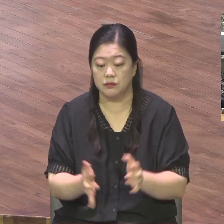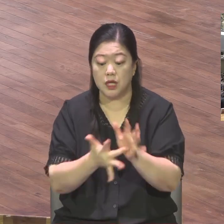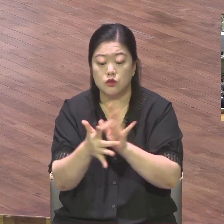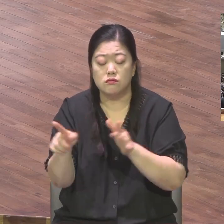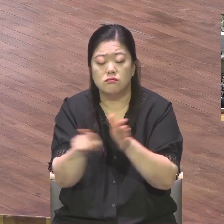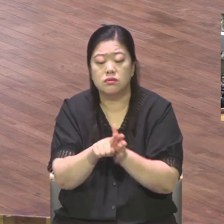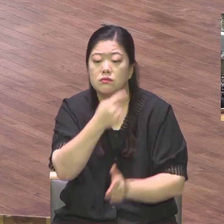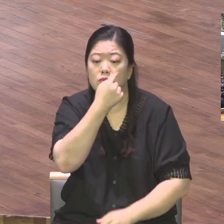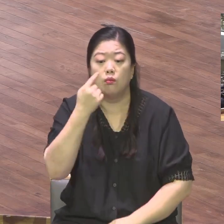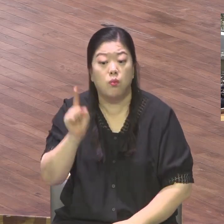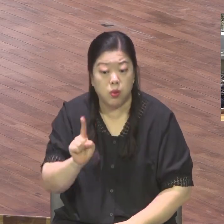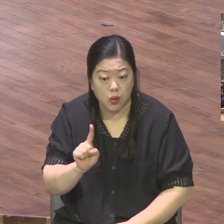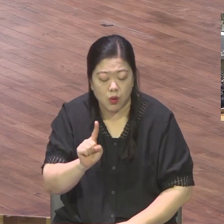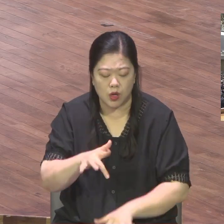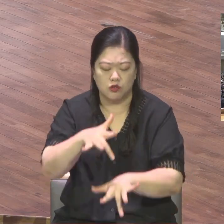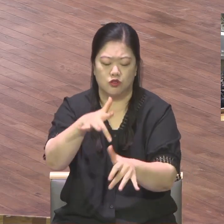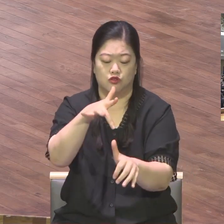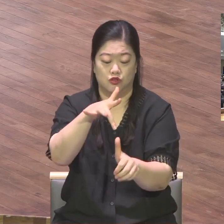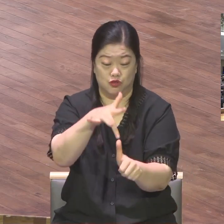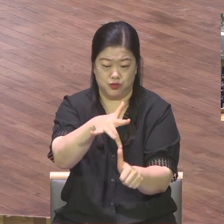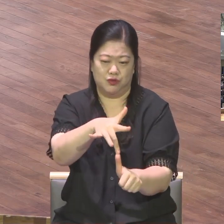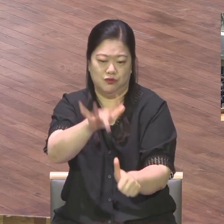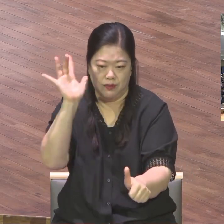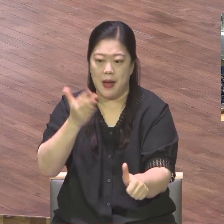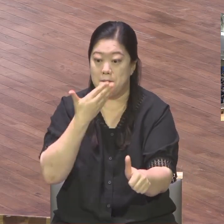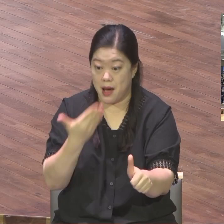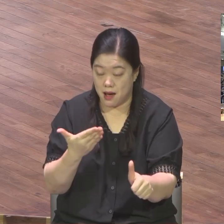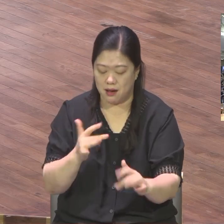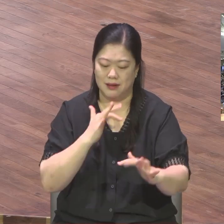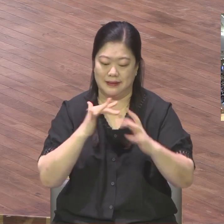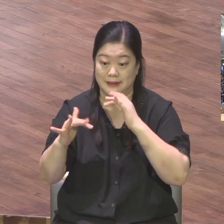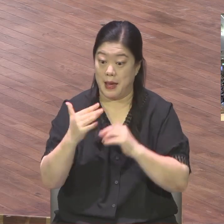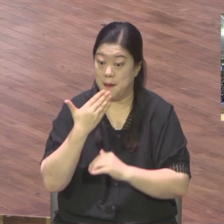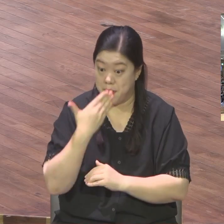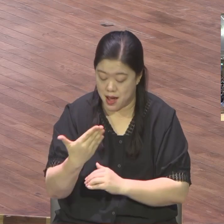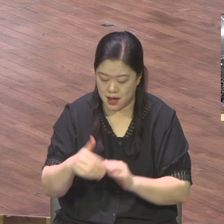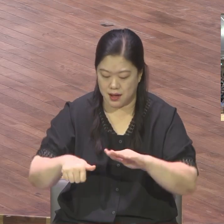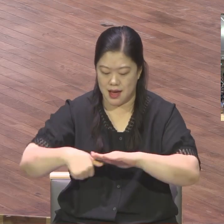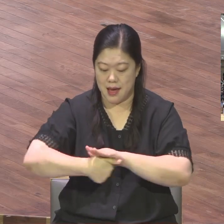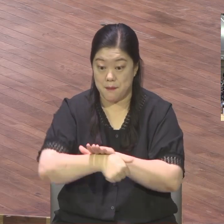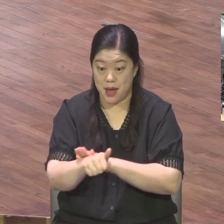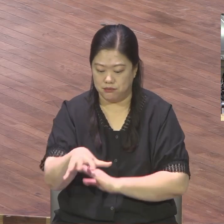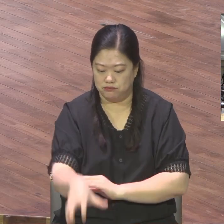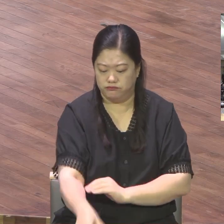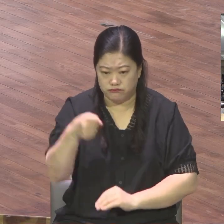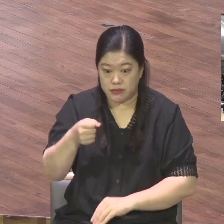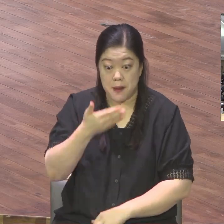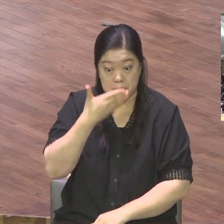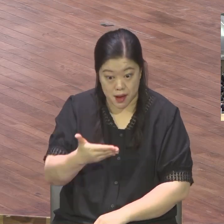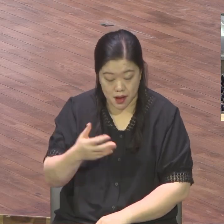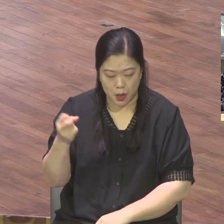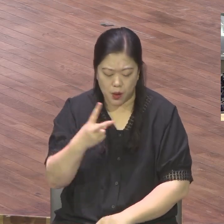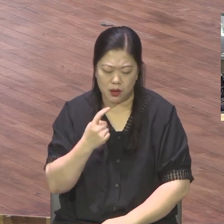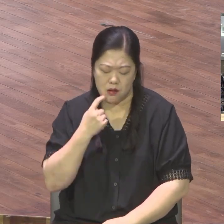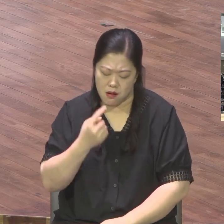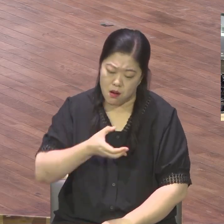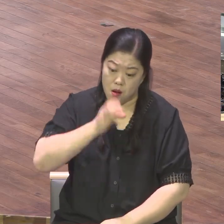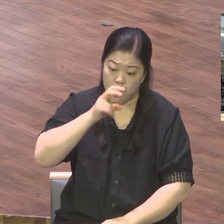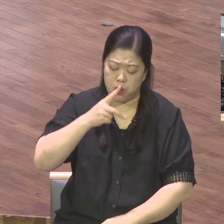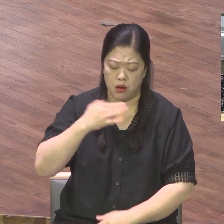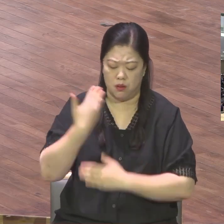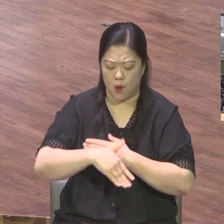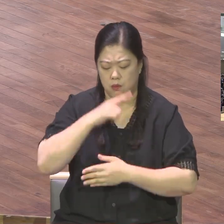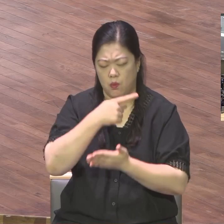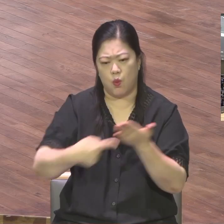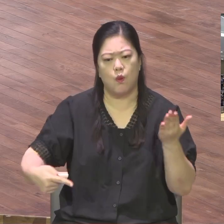내 이름으로 귀신을 쫓아내며 새 방언을 말하며 뱀을 집어올리며 무슨 독을 마실지라도 해를 받지